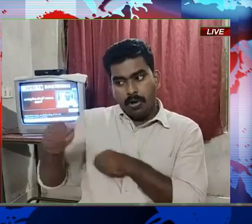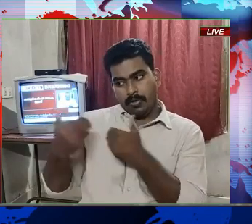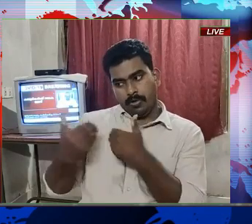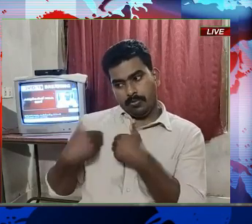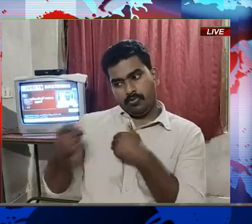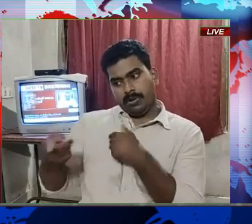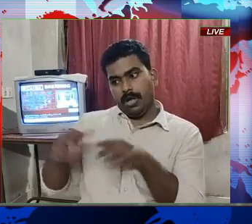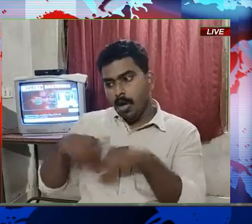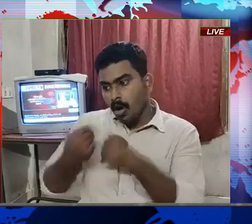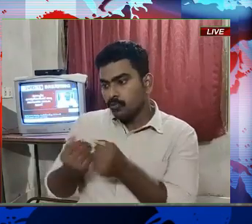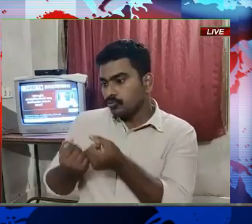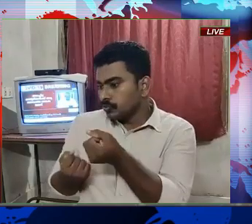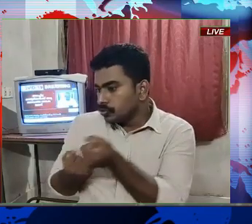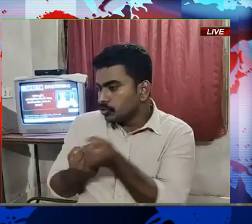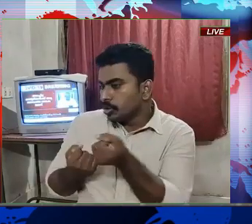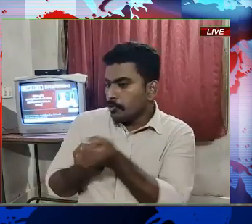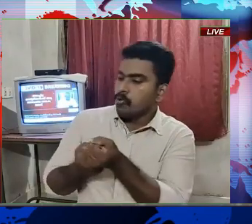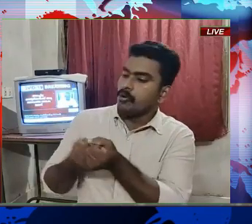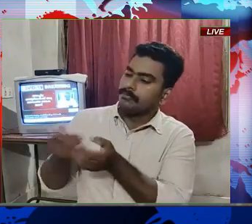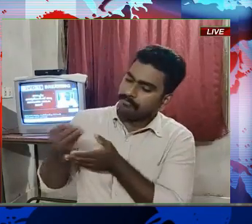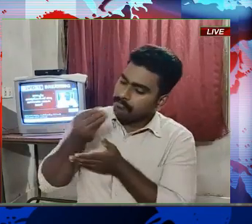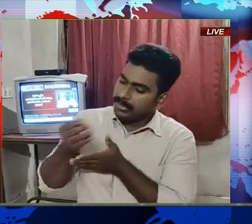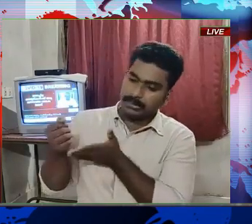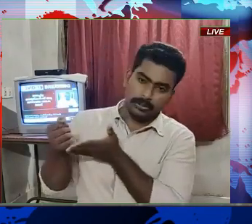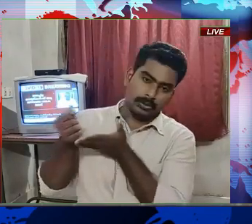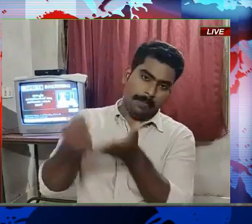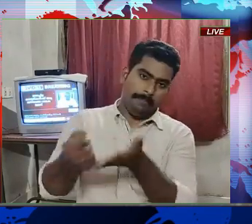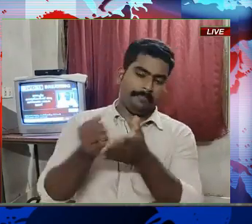ഇന്നലെ മാർച്ച് 31